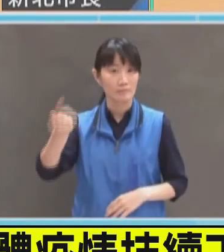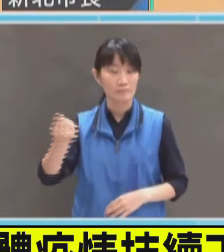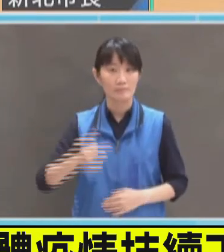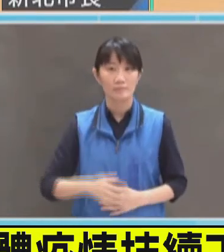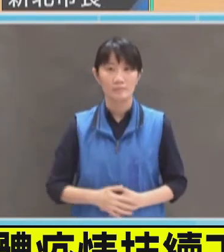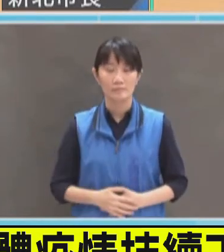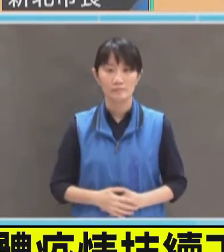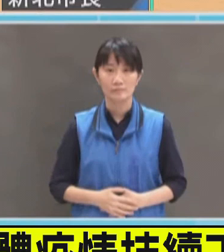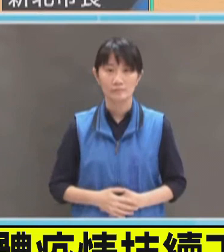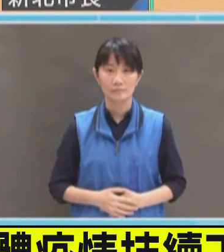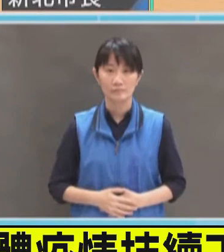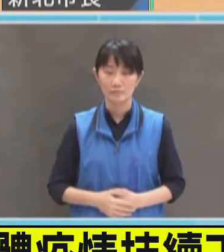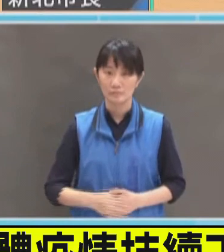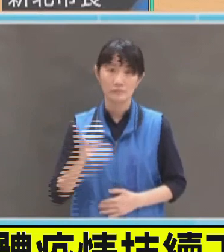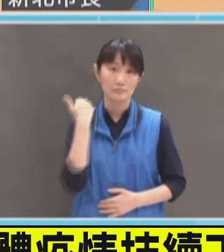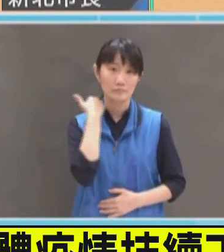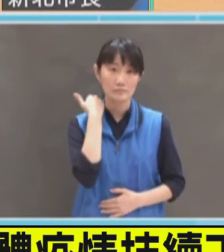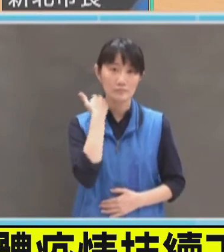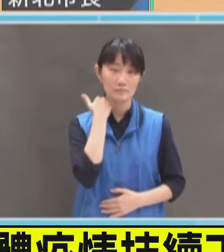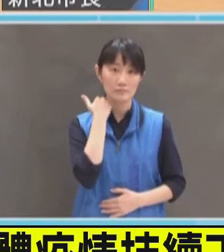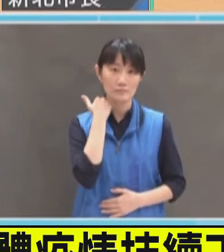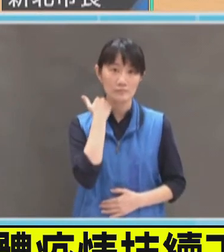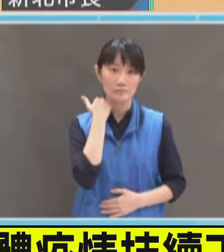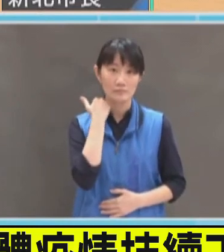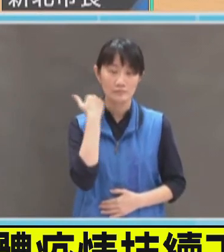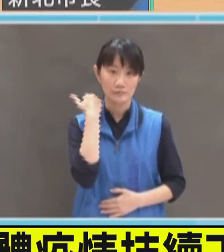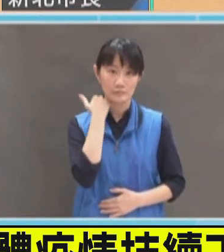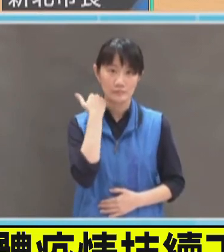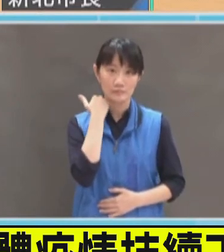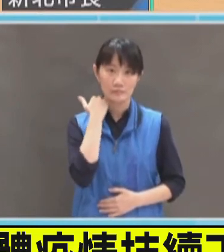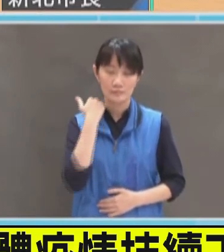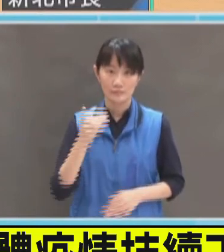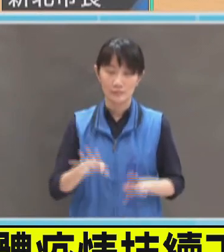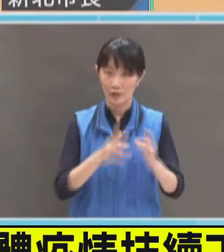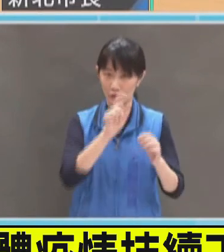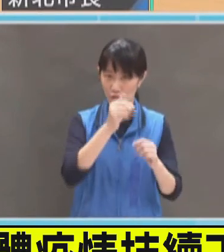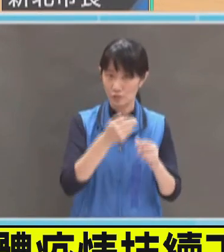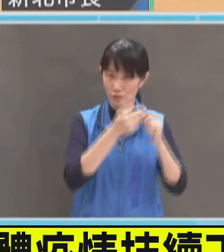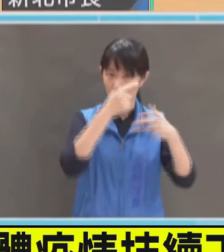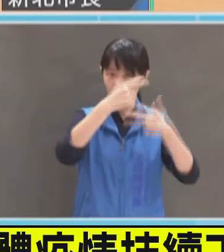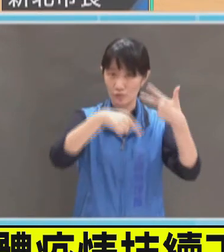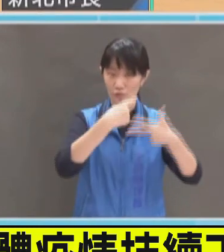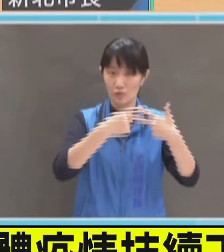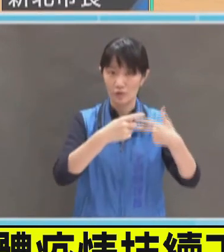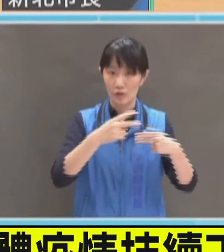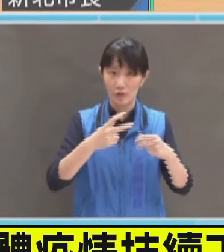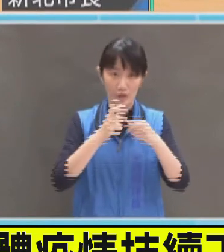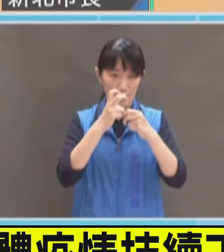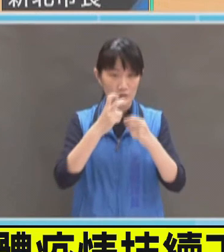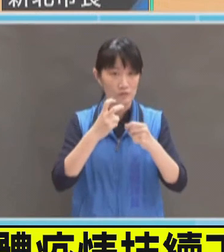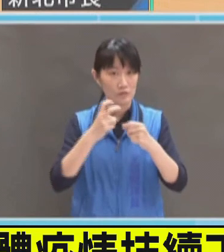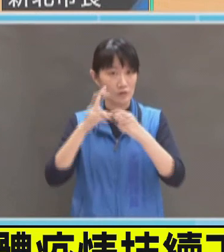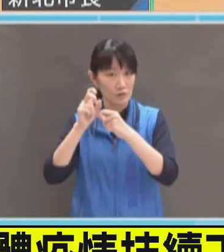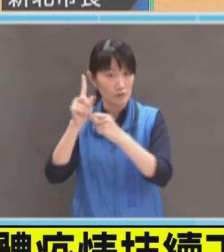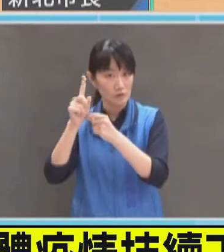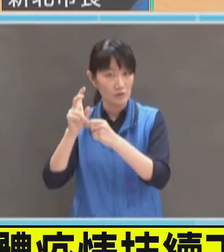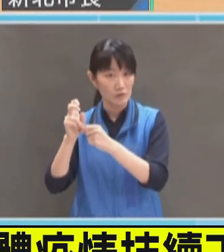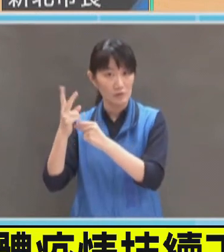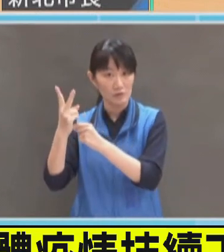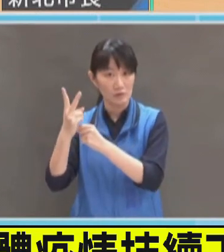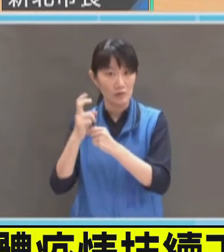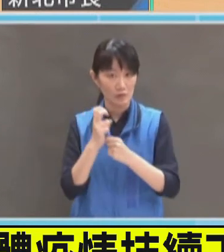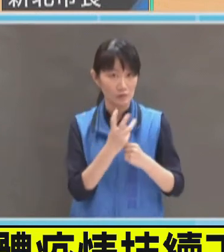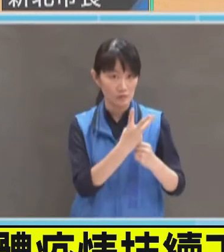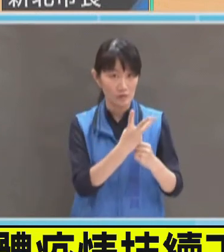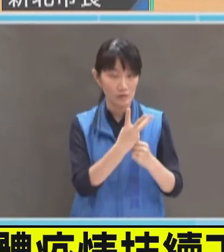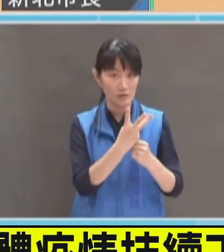最值得观察是士林，士林从一开始第十九周、二十周、二十一、二十二到二